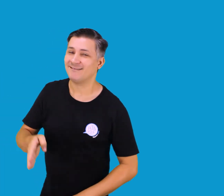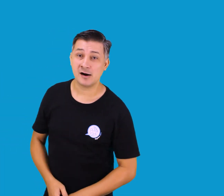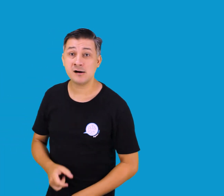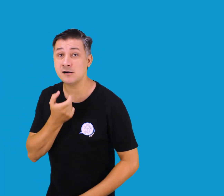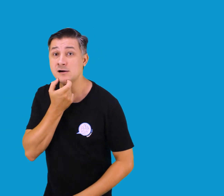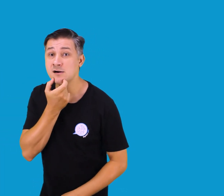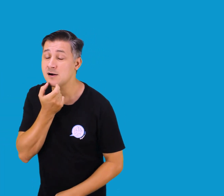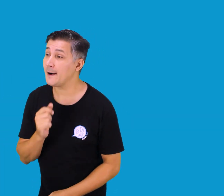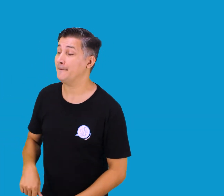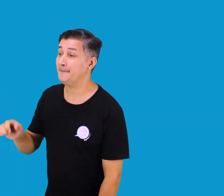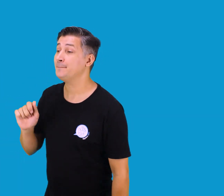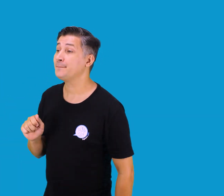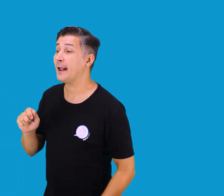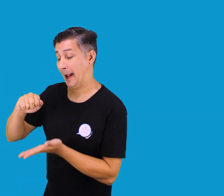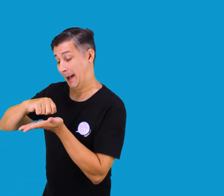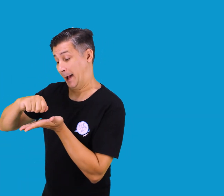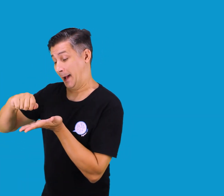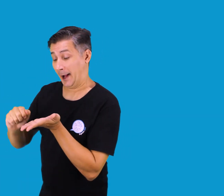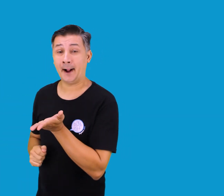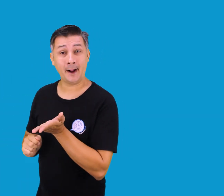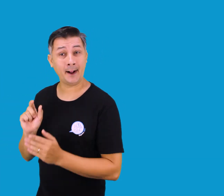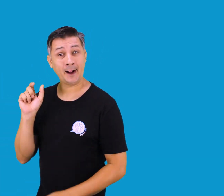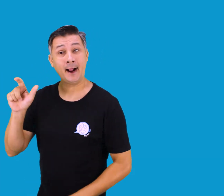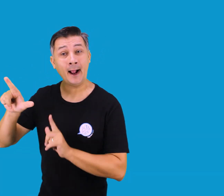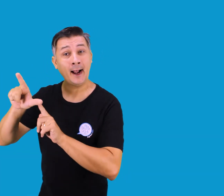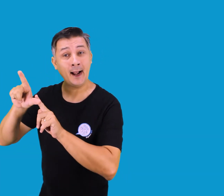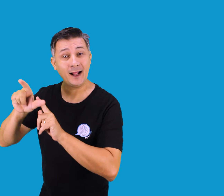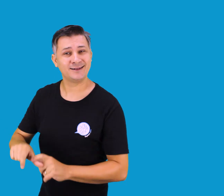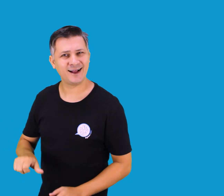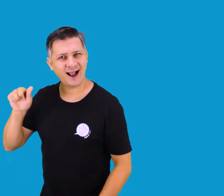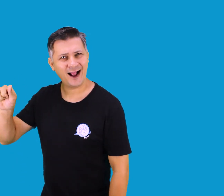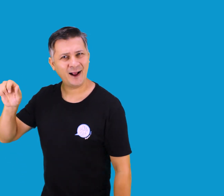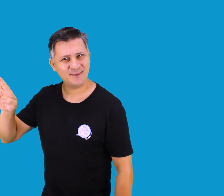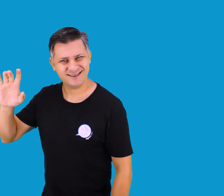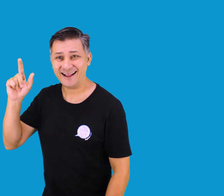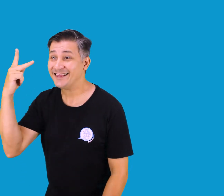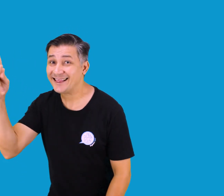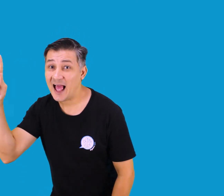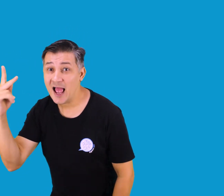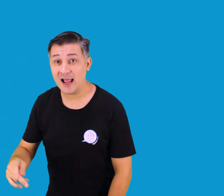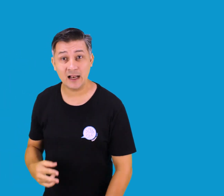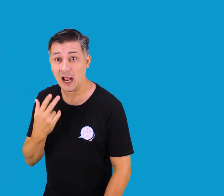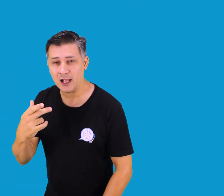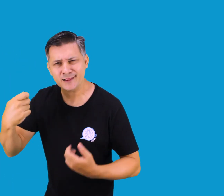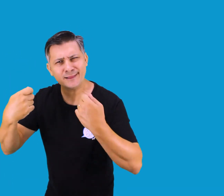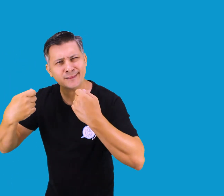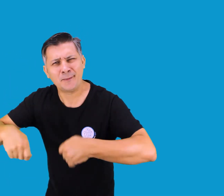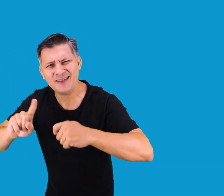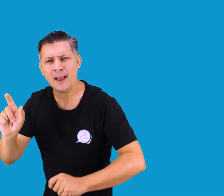isso. Seria o equivalente a dizer que podemos conversar em inglês ou português usando